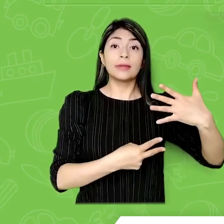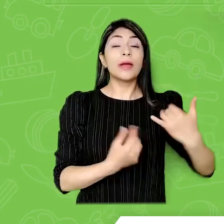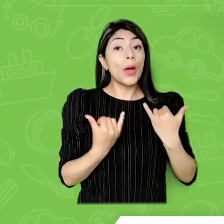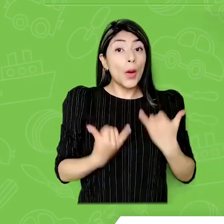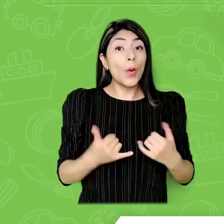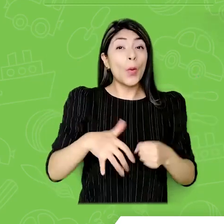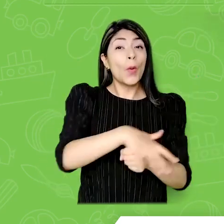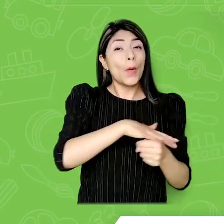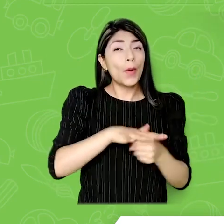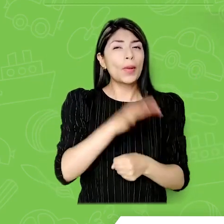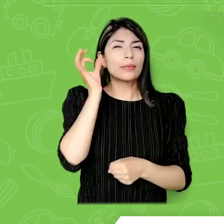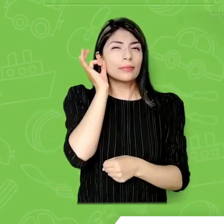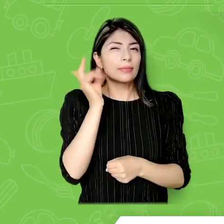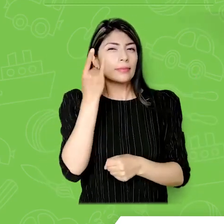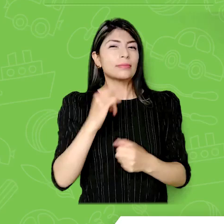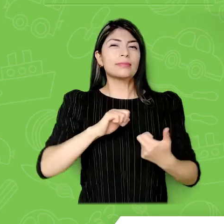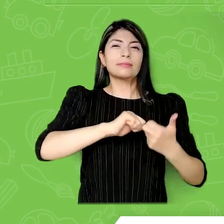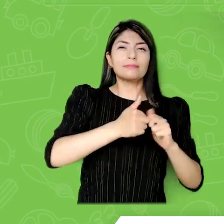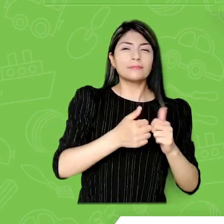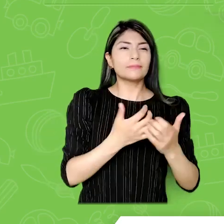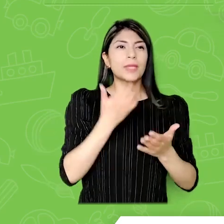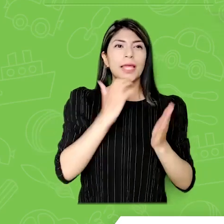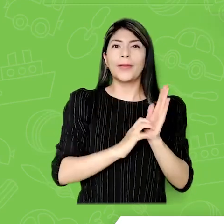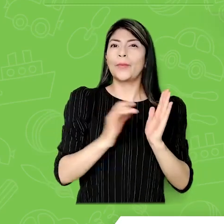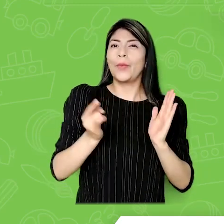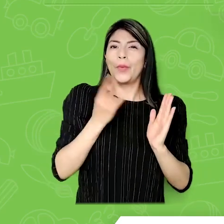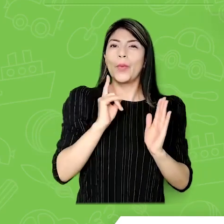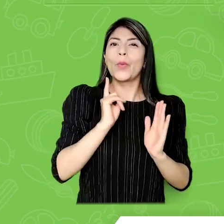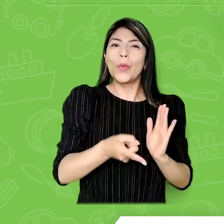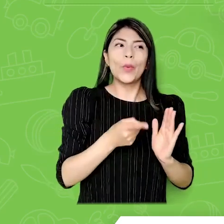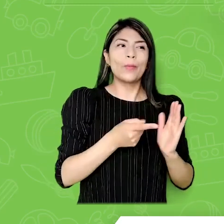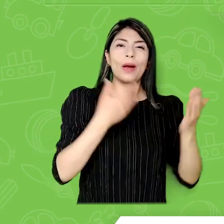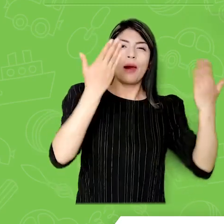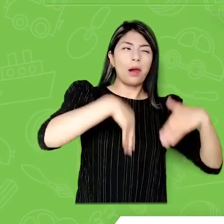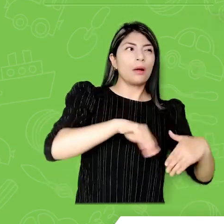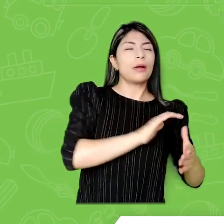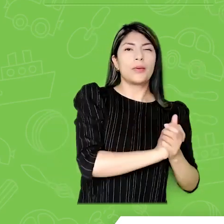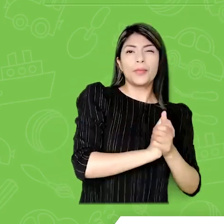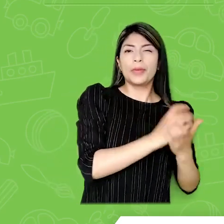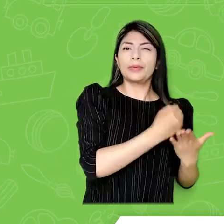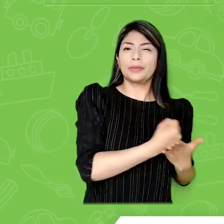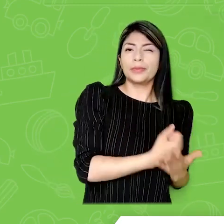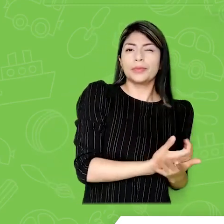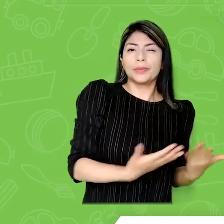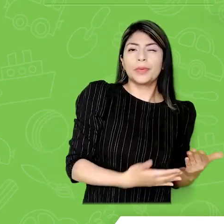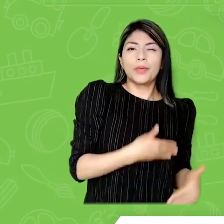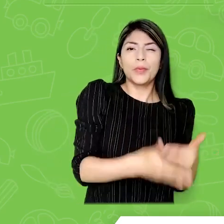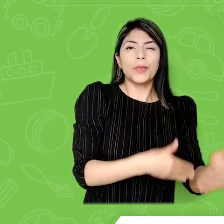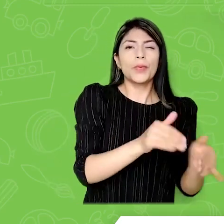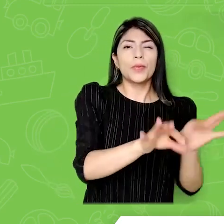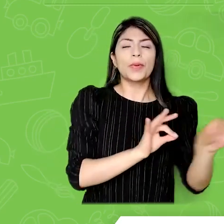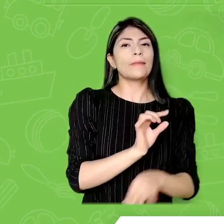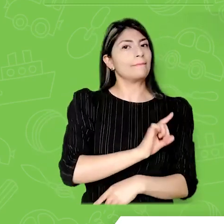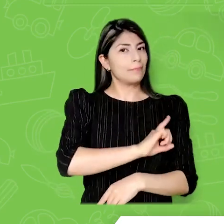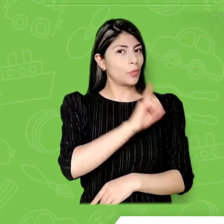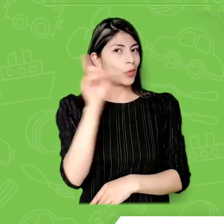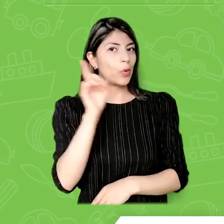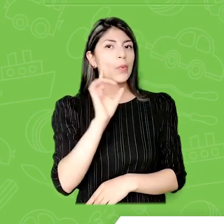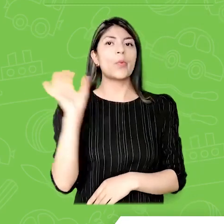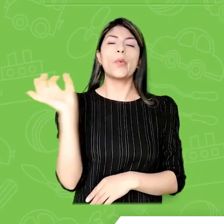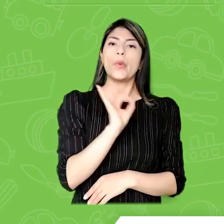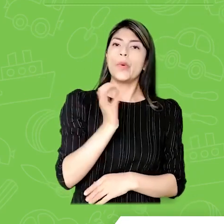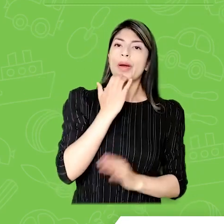las diferentes etapas del presente proceso de selección, o que persistan al momento de posesionarse.